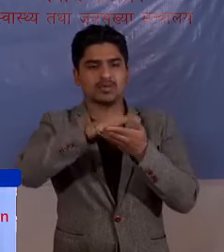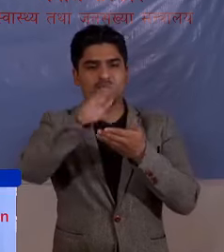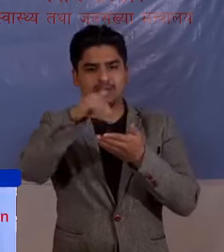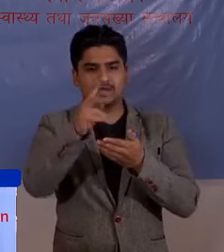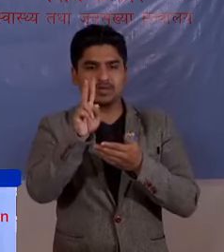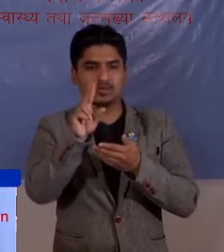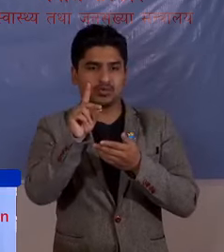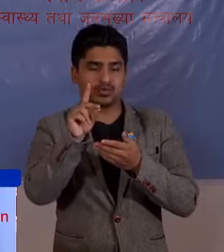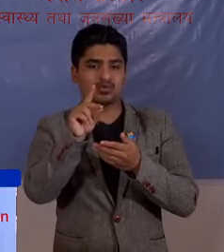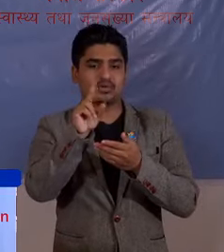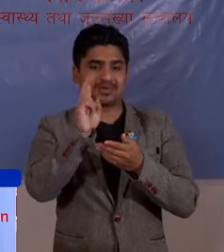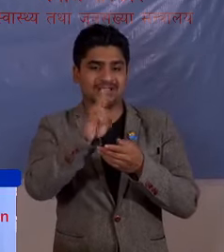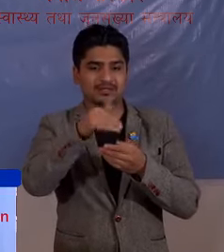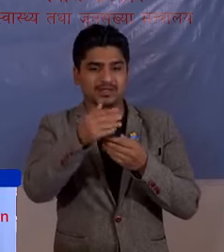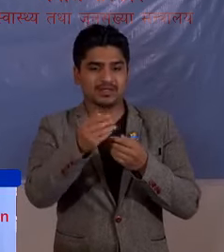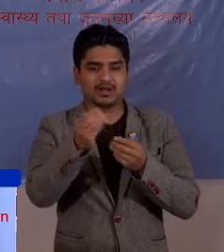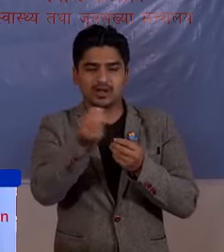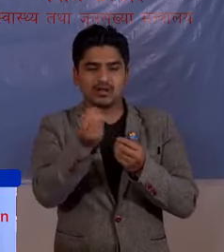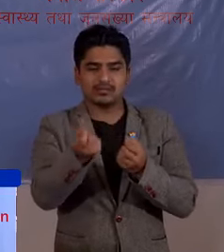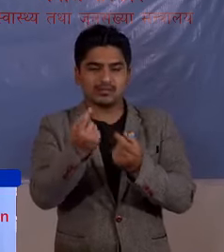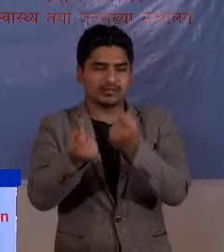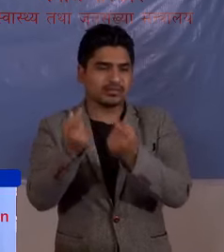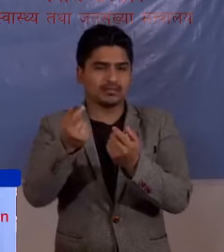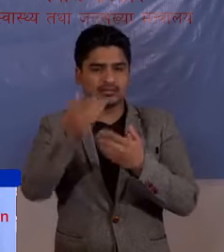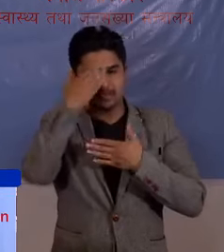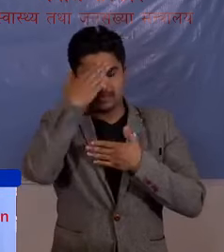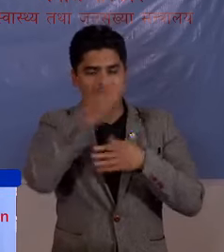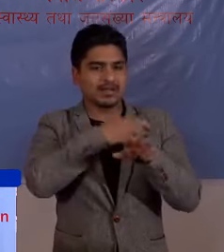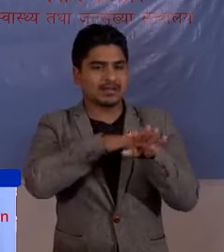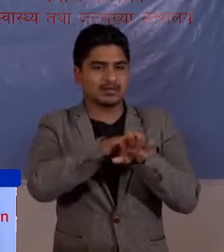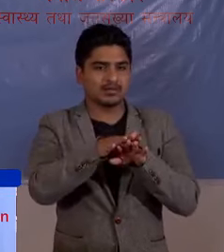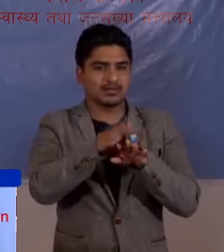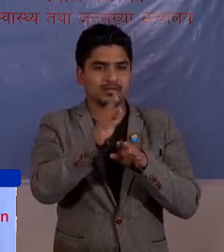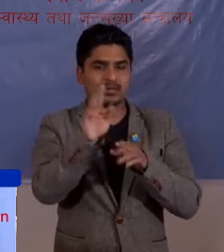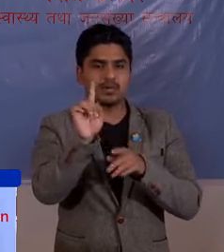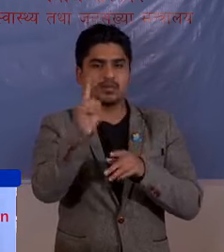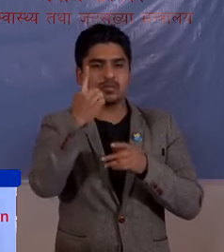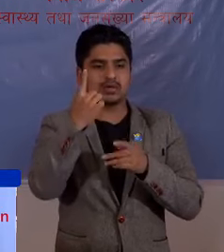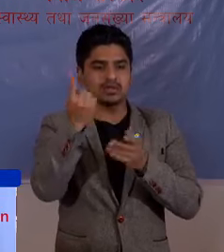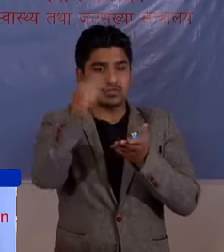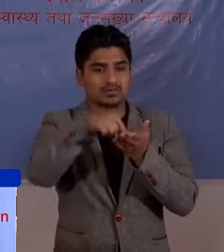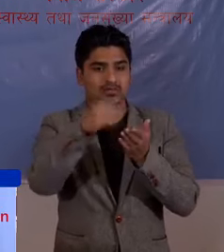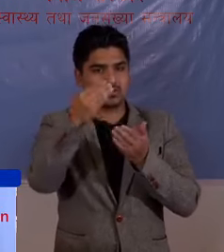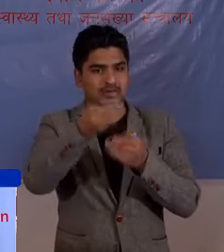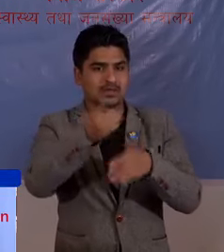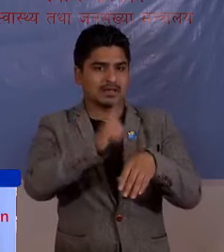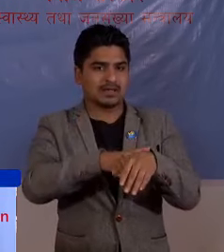दोस्रो केस र त्यसपछि फाटफुट रूपमा देखिएको संक्रमण, वैशाख लाग्दै गर्दा